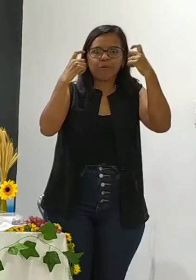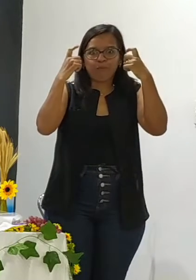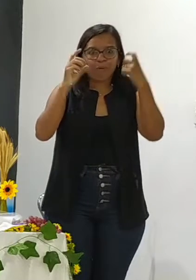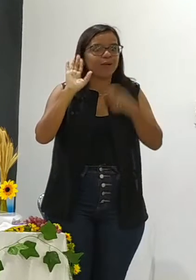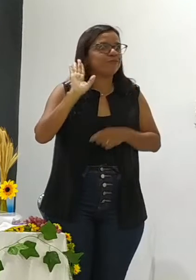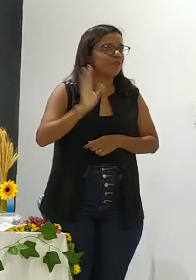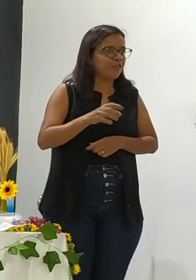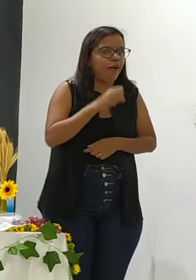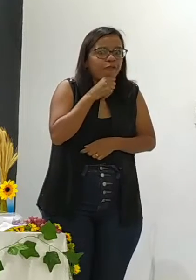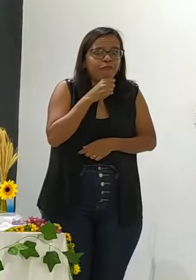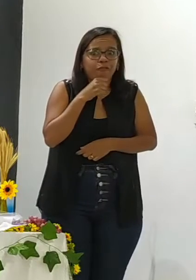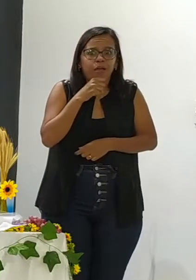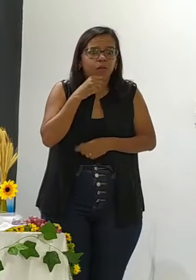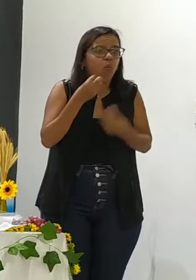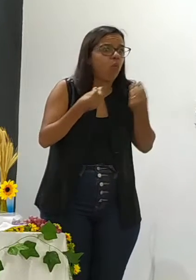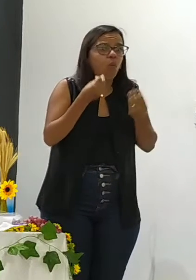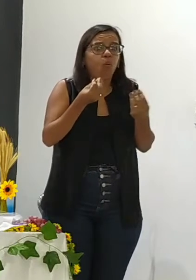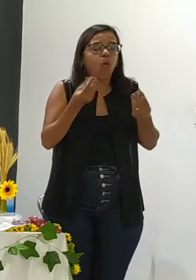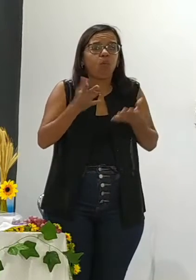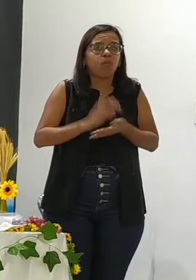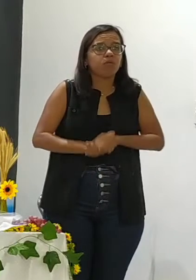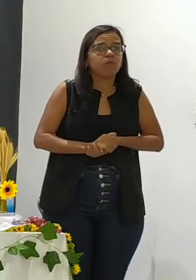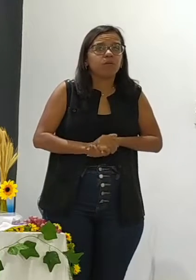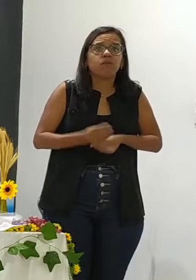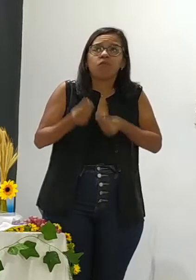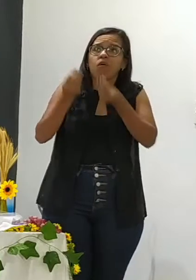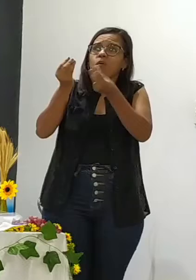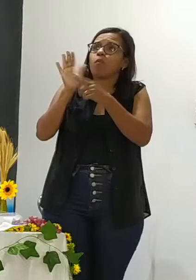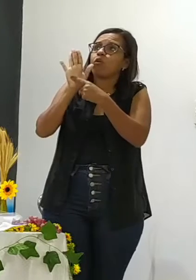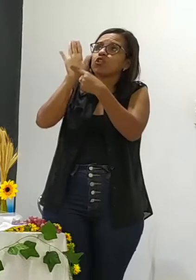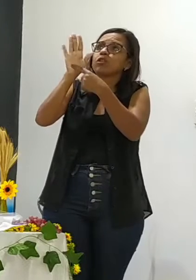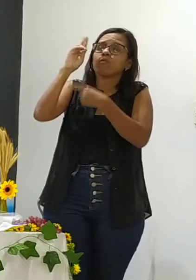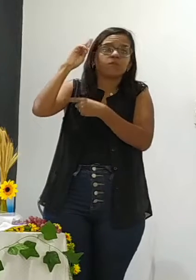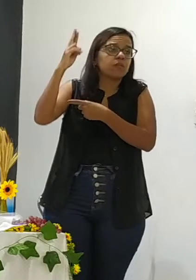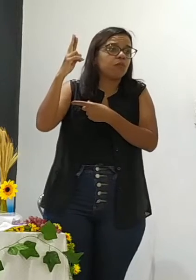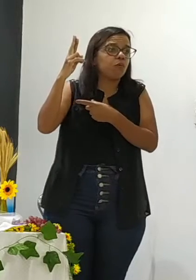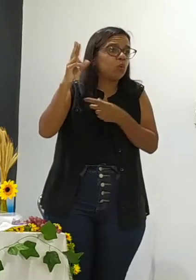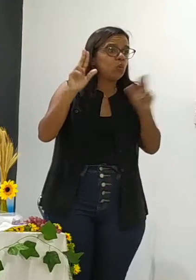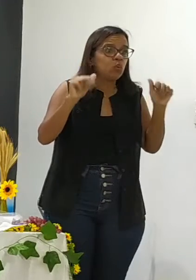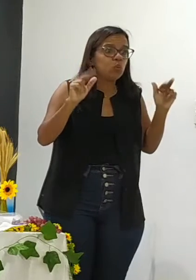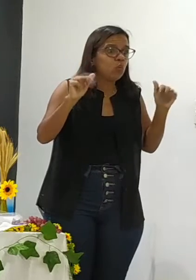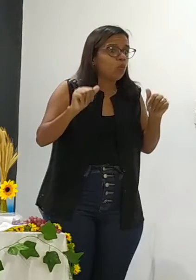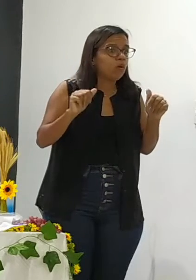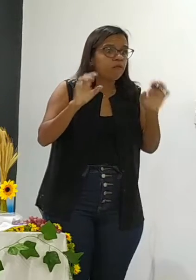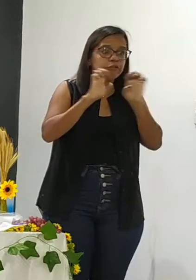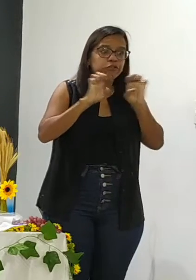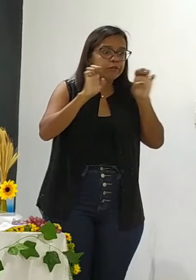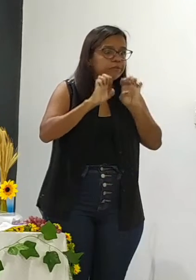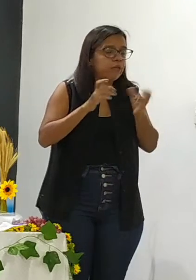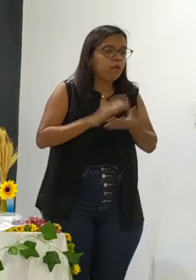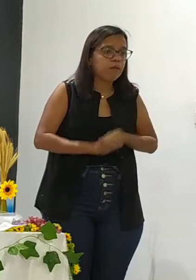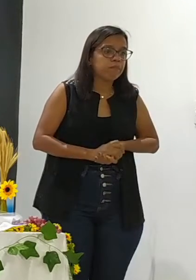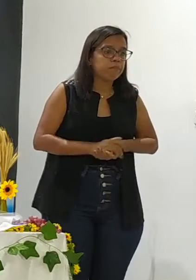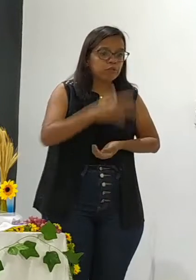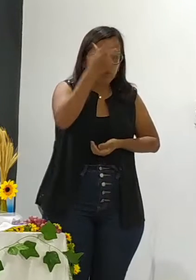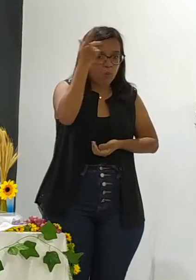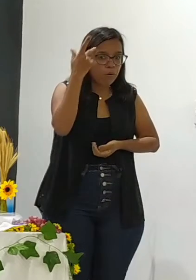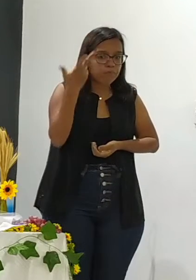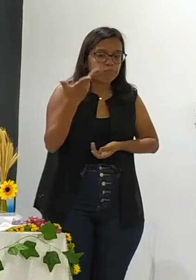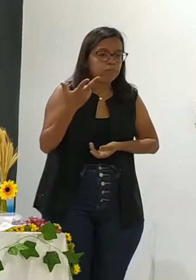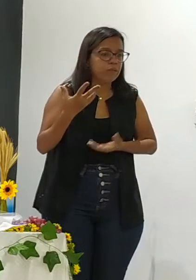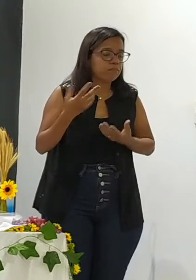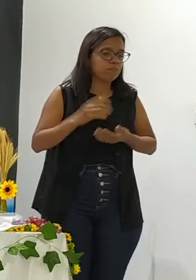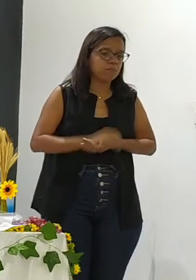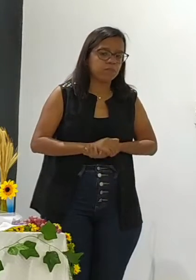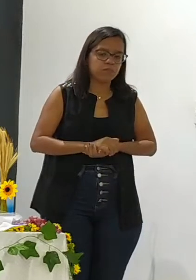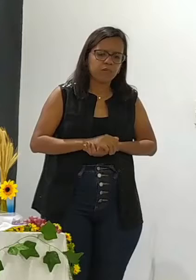velho. E como é que eu vou apresentar minha mão para ele? E o pastor, com muito carinho, chamou ele e falou: senta aqui.